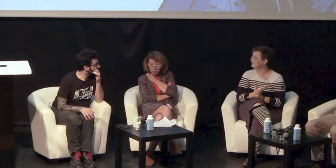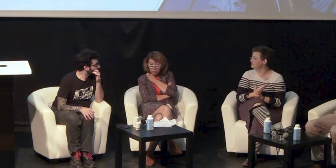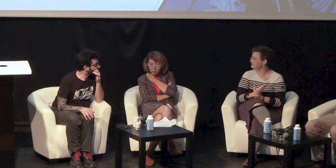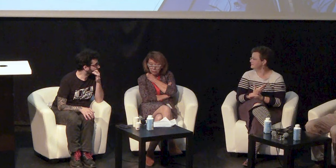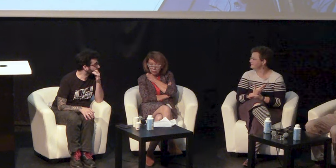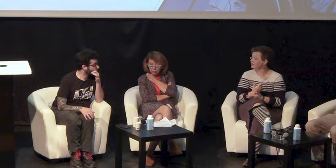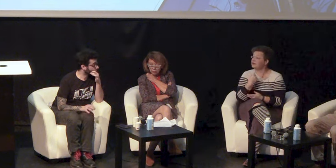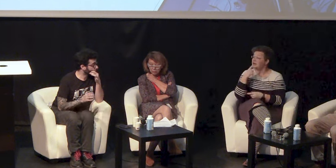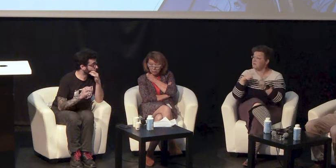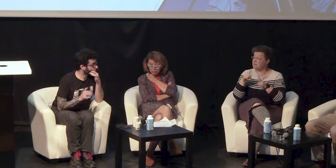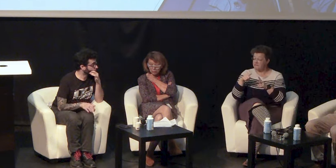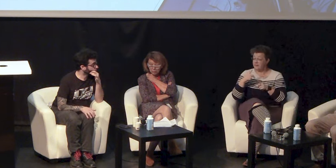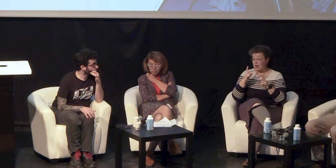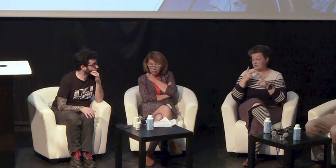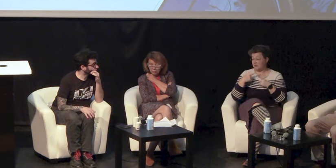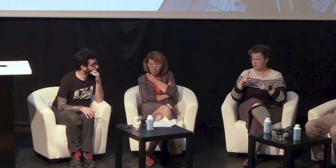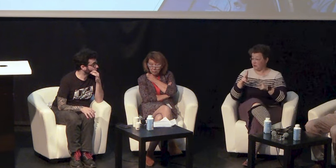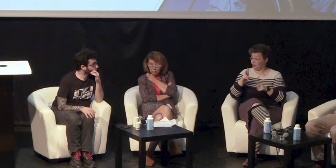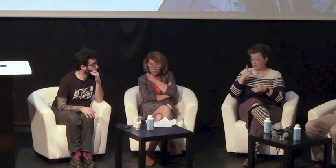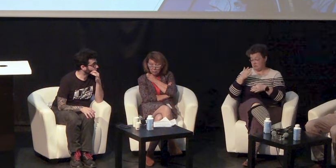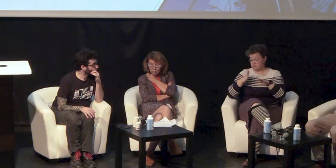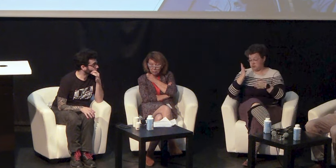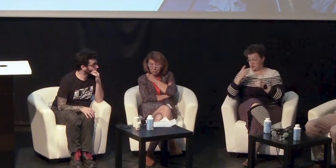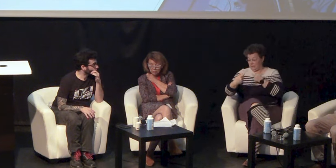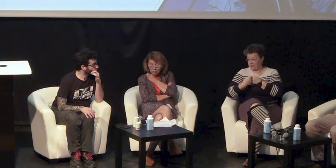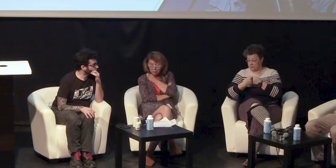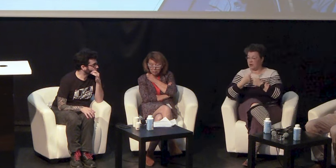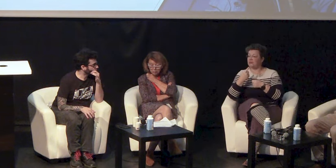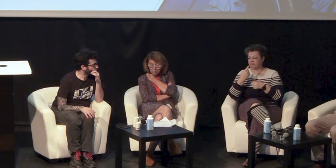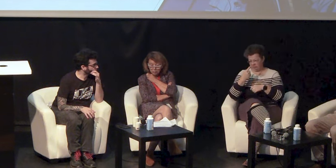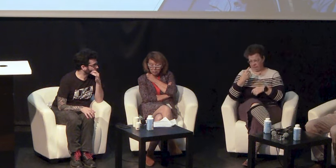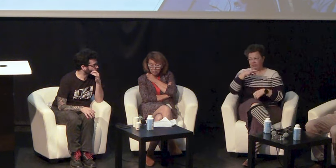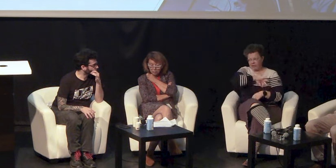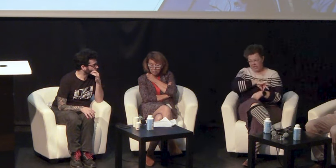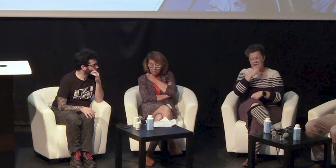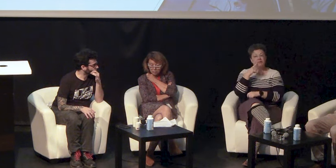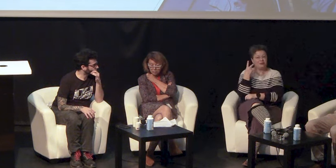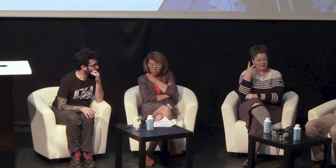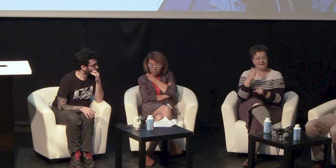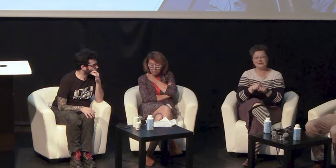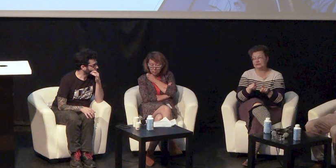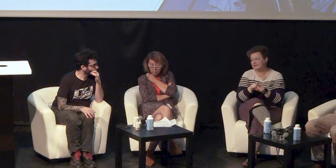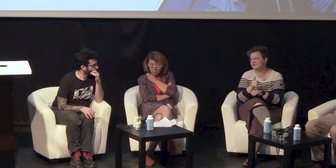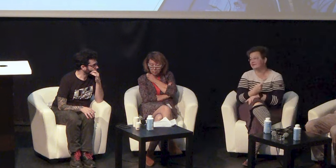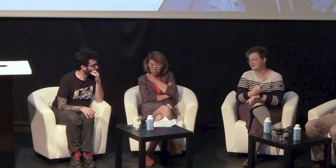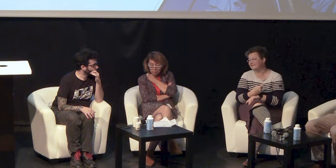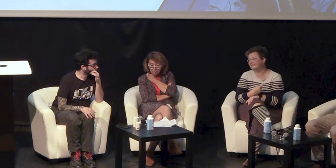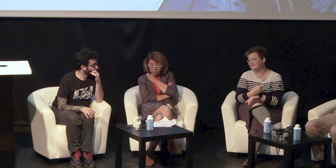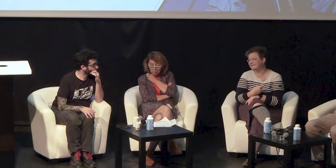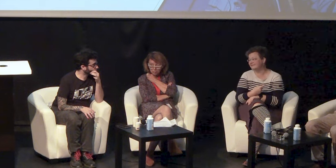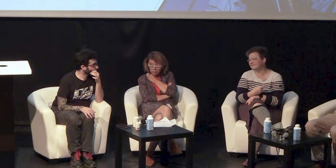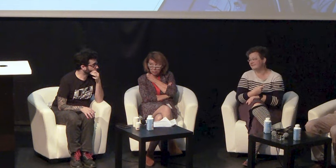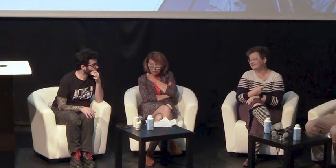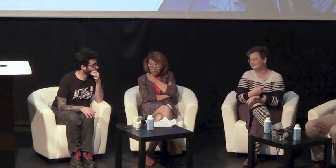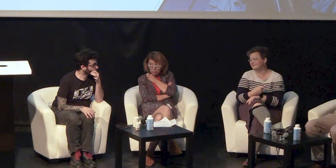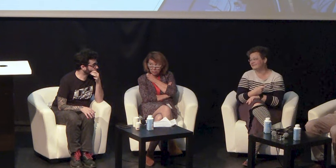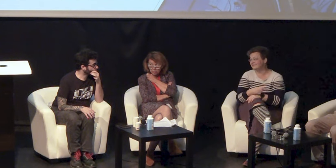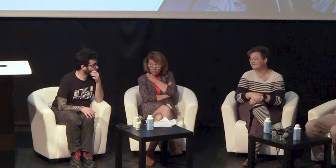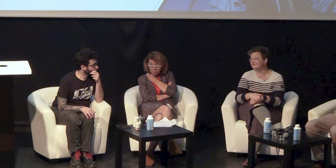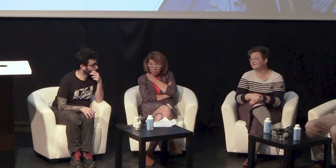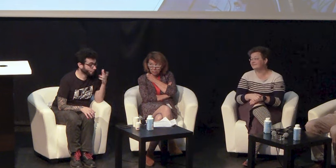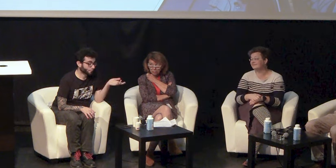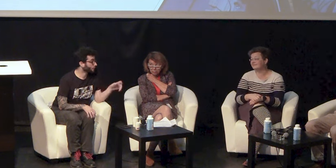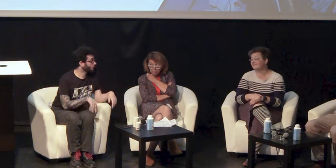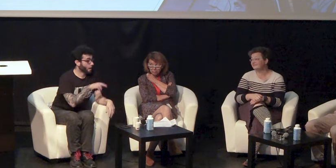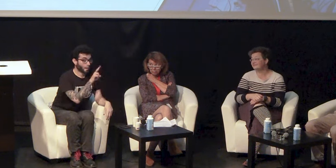voir l'orthographe précise, discriminer les lettres, enfin voilà. Donc j'ai besoin d'adaptation, mais je pense aussi que mes besoins d'adaptation profitent